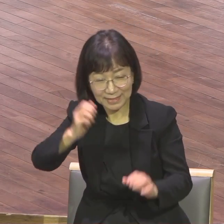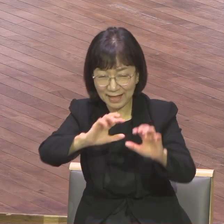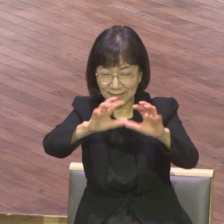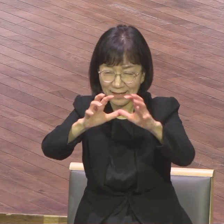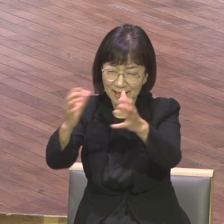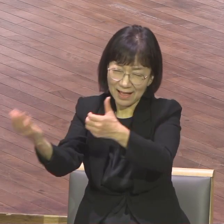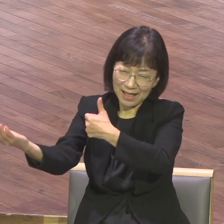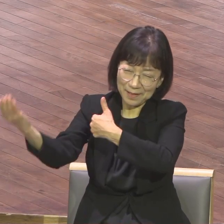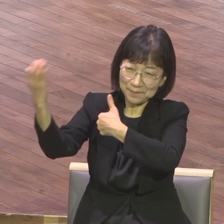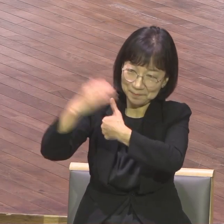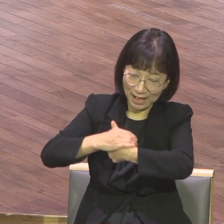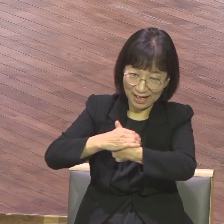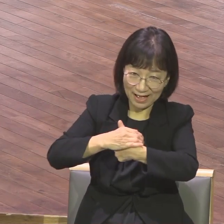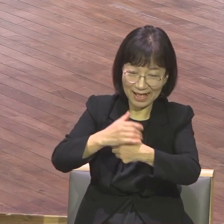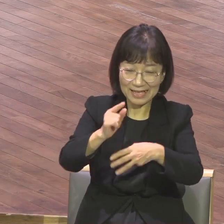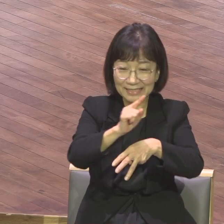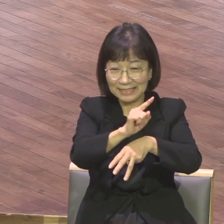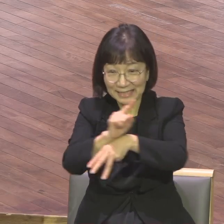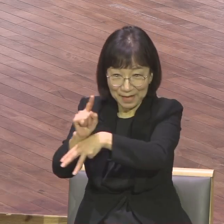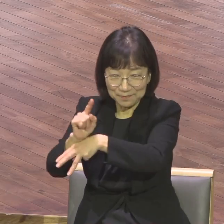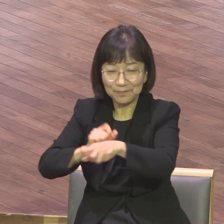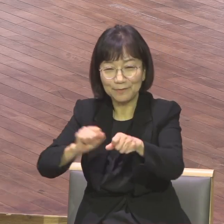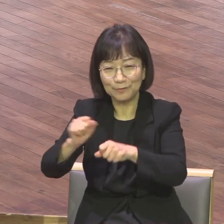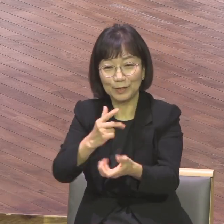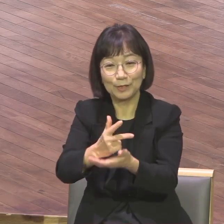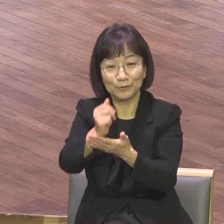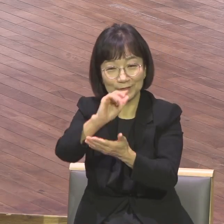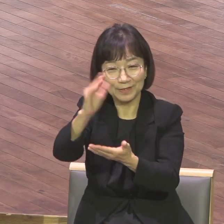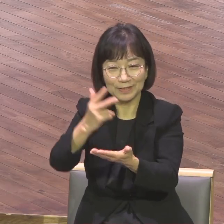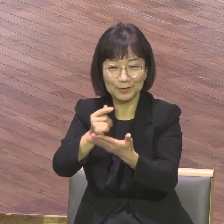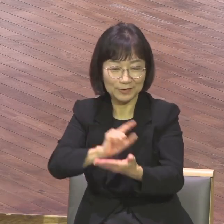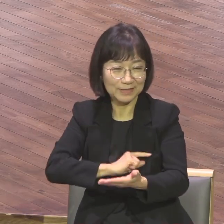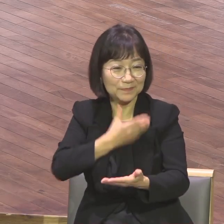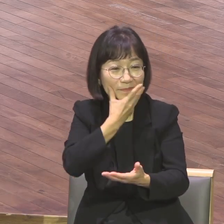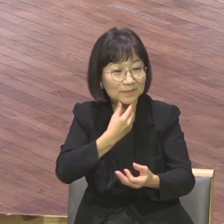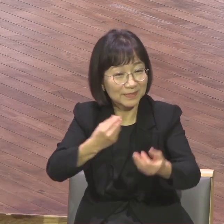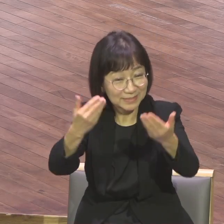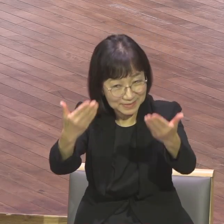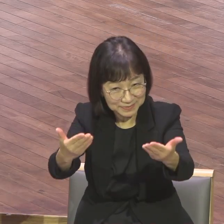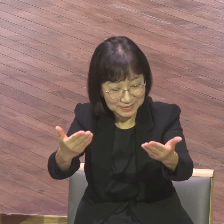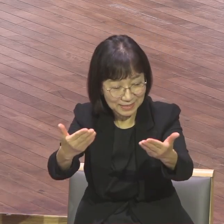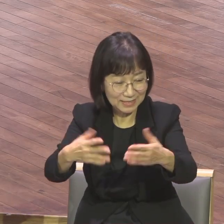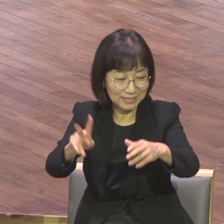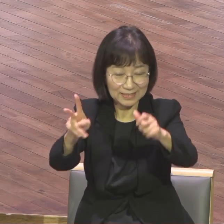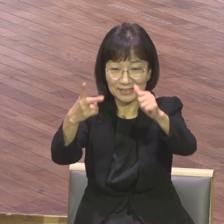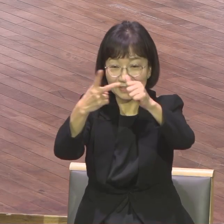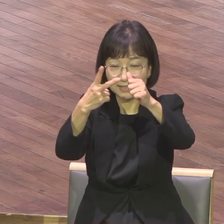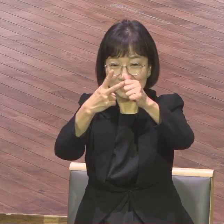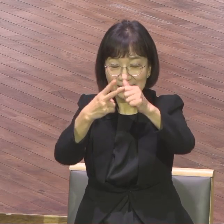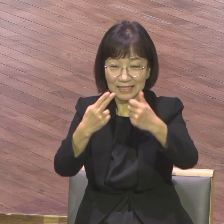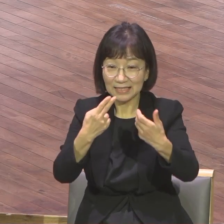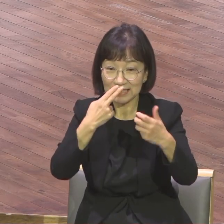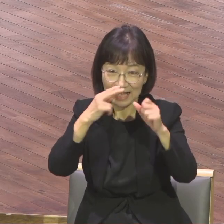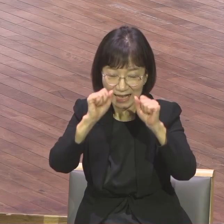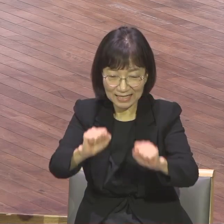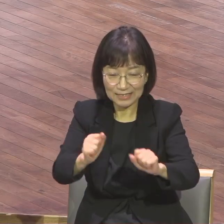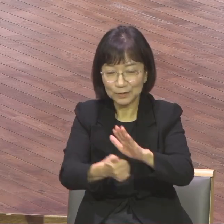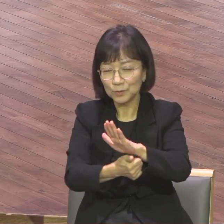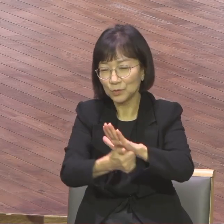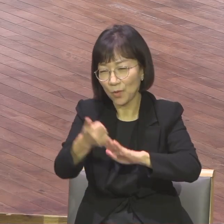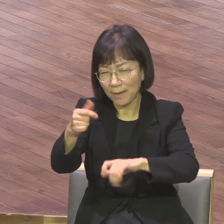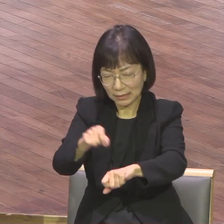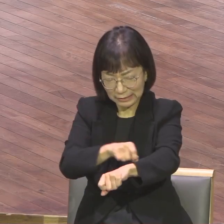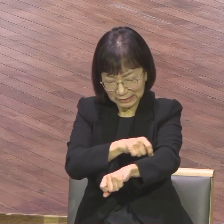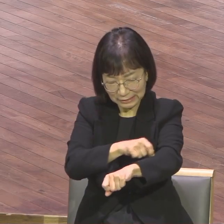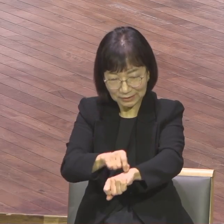얻는 3.1조 3운동의 주역들 다 되시기를 주님으로 축복합니다. 두 번째로 산 소망의 특권 감사합니다.